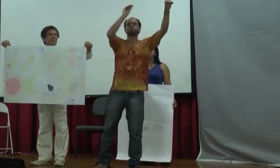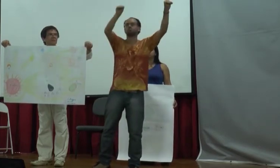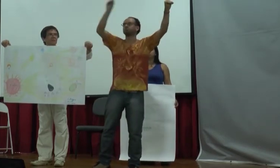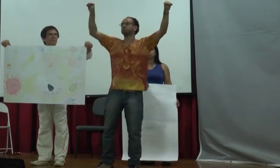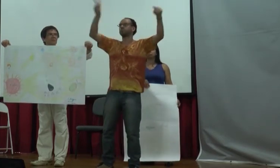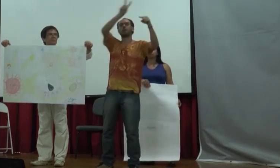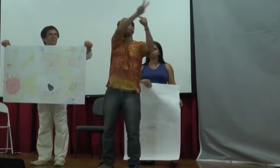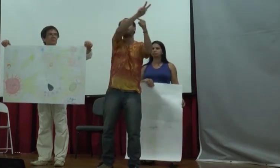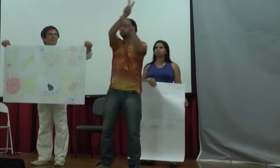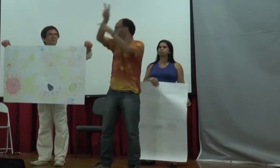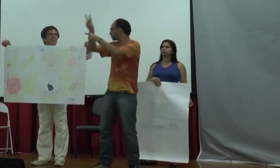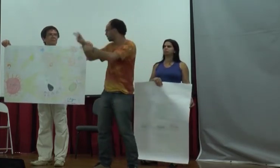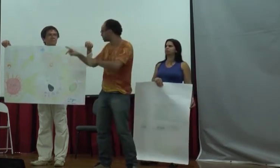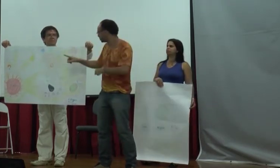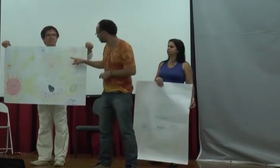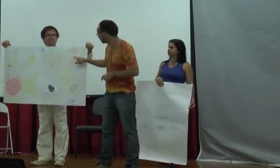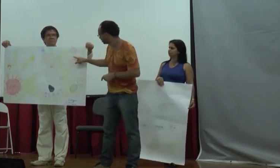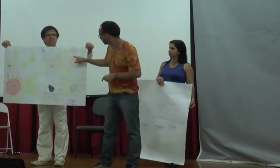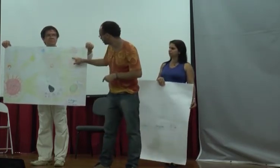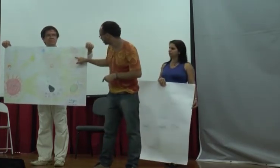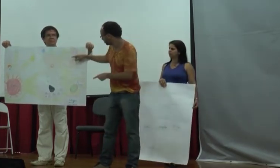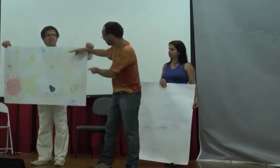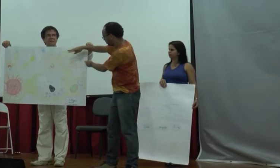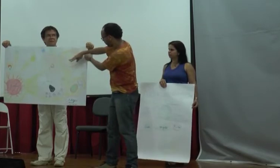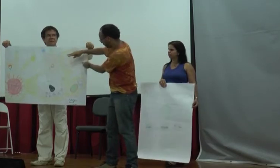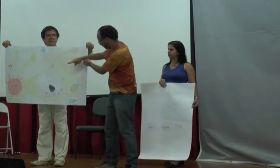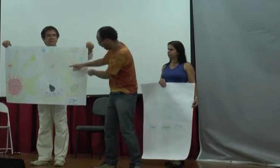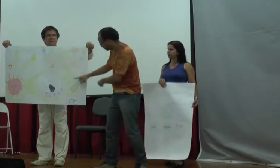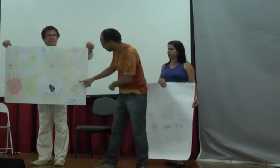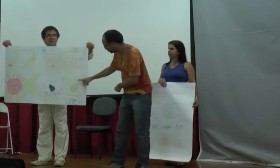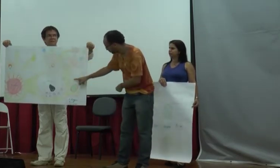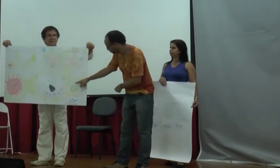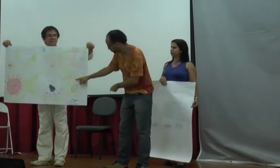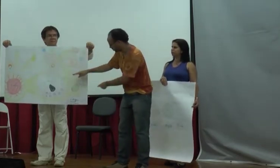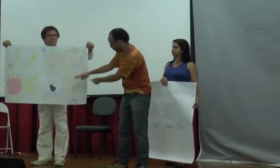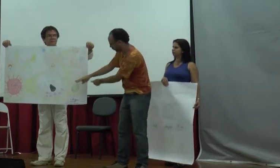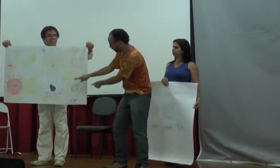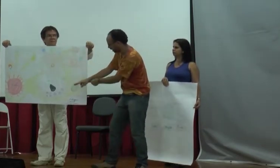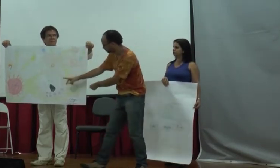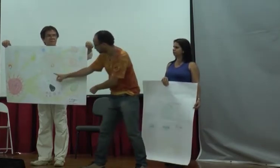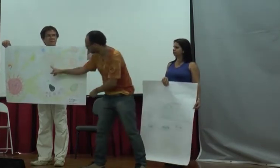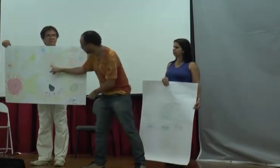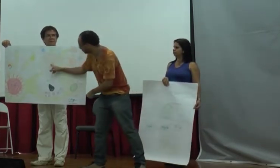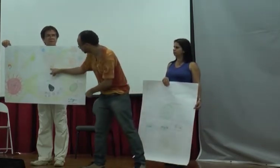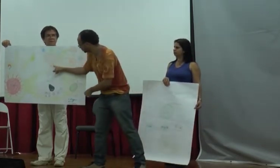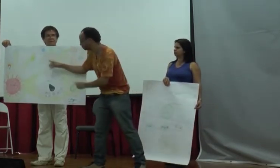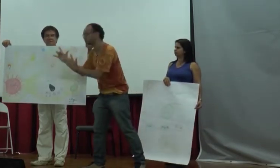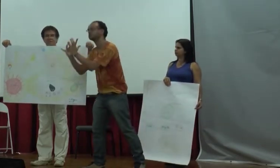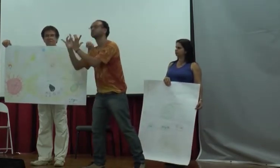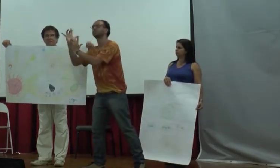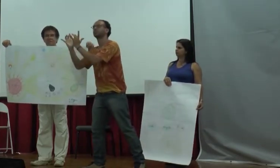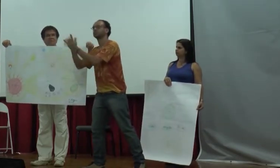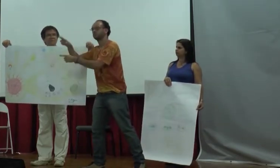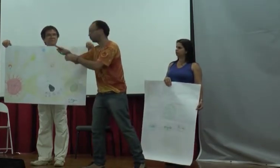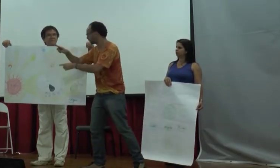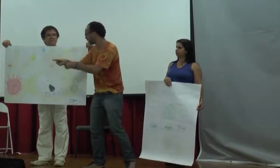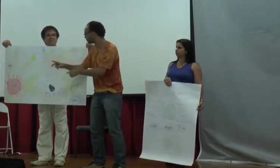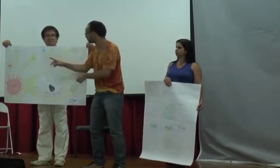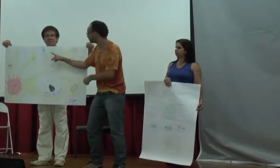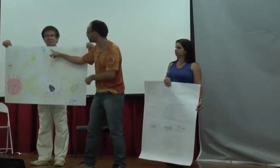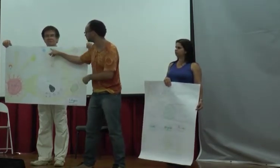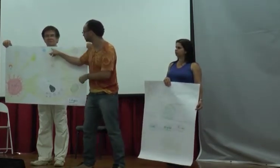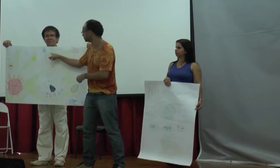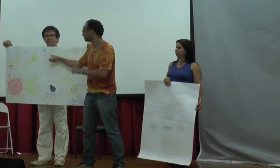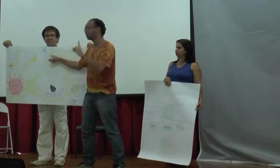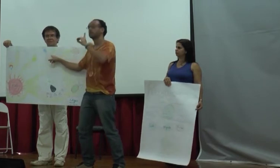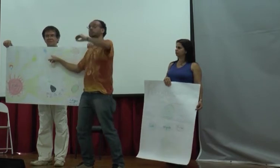Deus, ele tem controle de todos esses planetas que estão ali, ó, e são planetas que